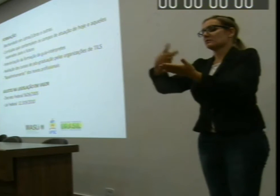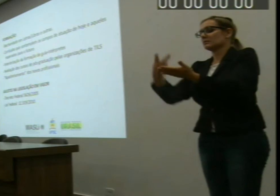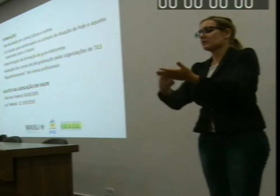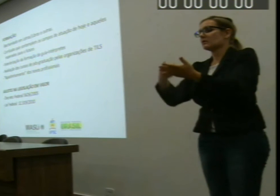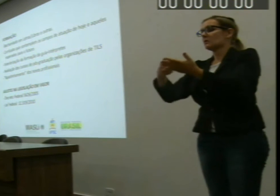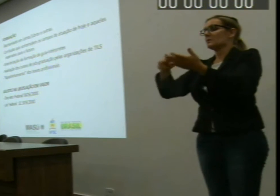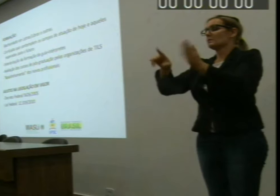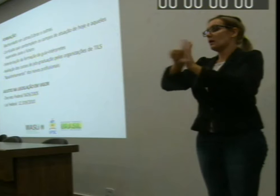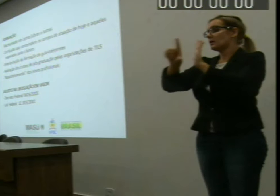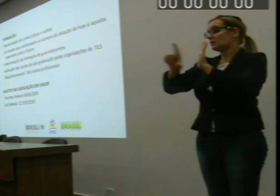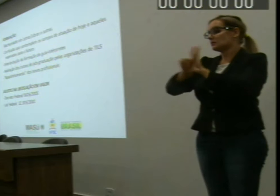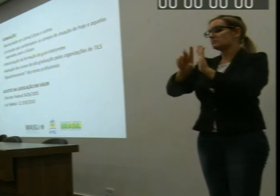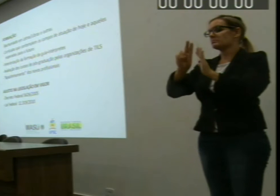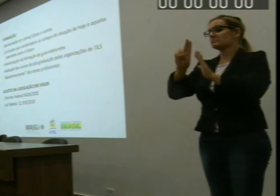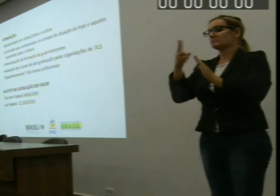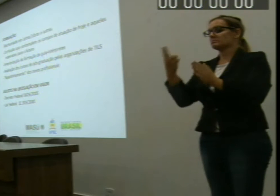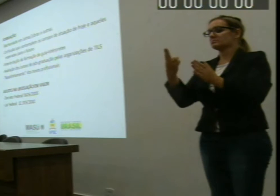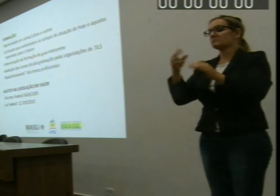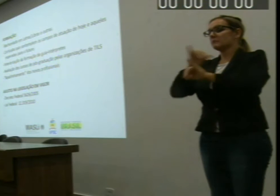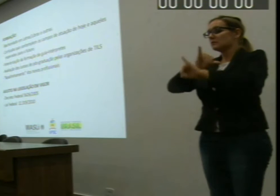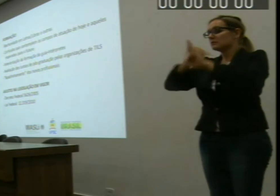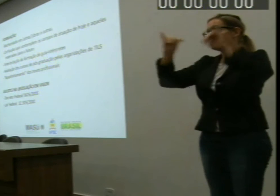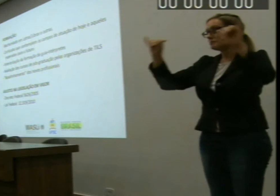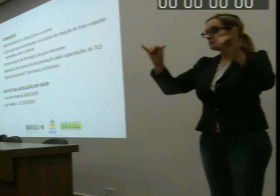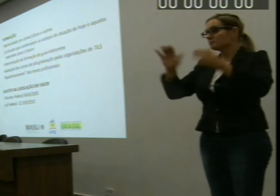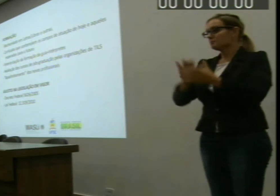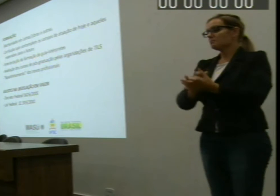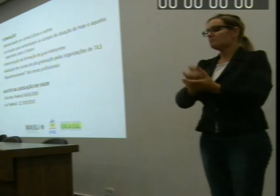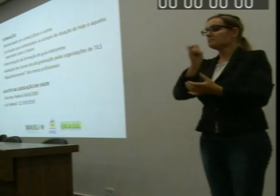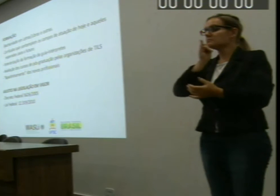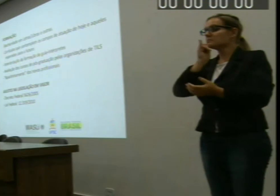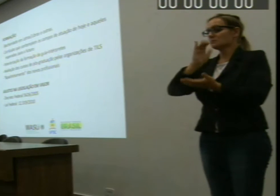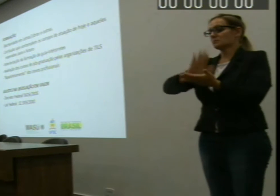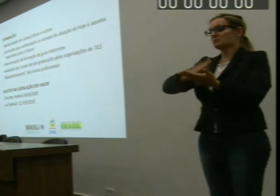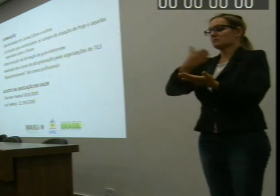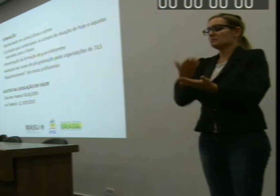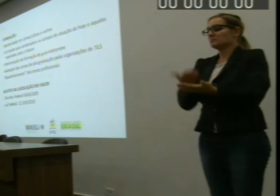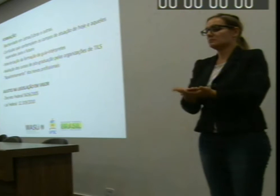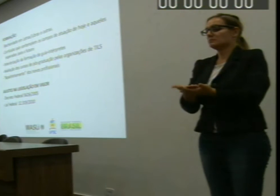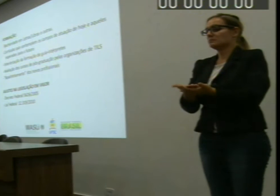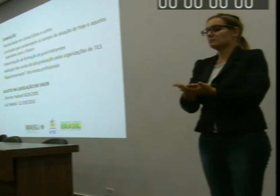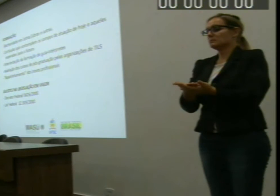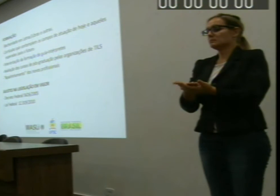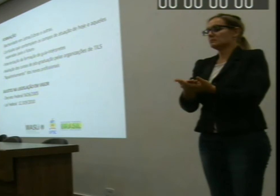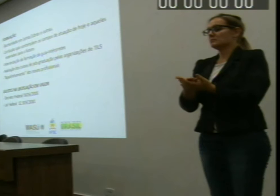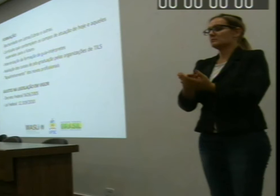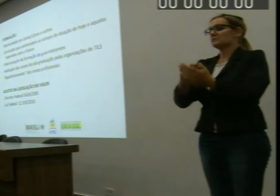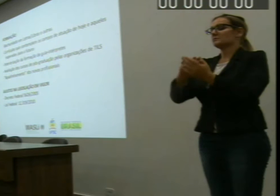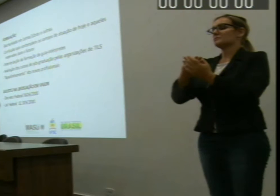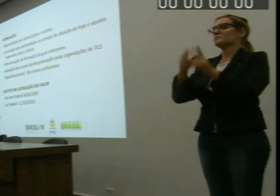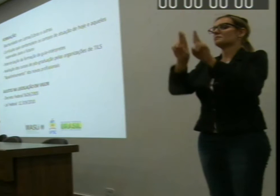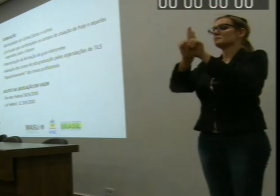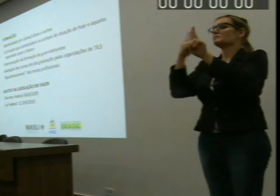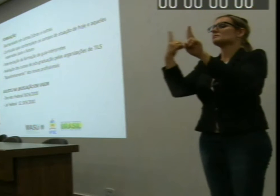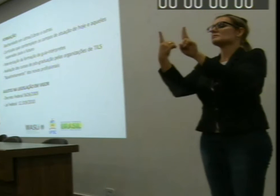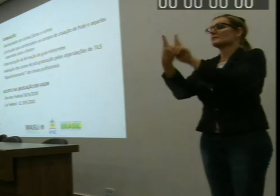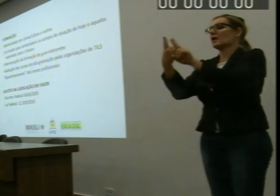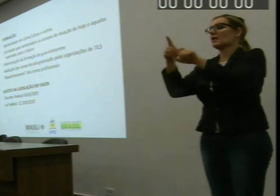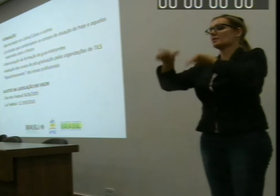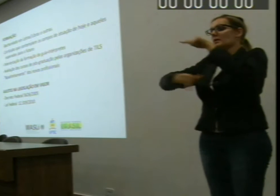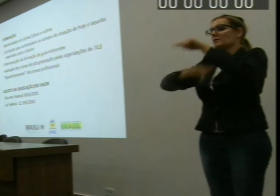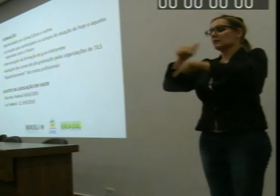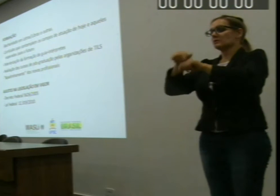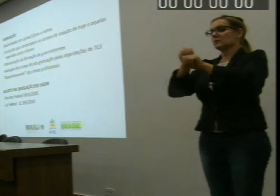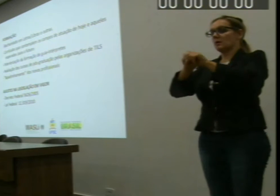traduzir uma uma um enunciado por exemplo a os intérpretes da UFGD trabalham com EAD